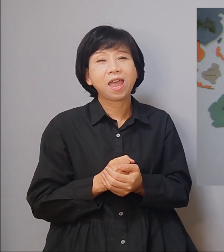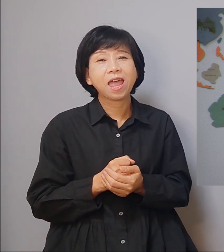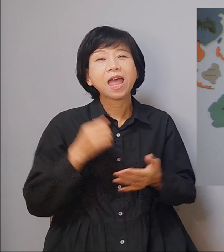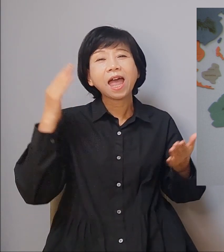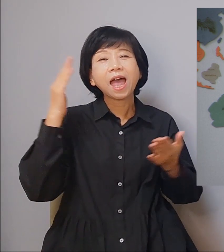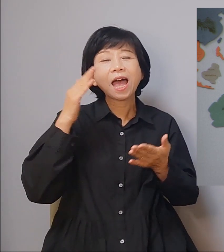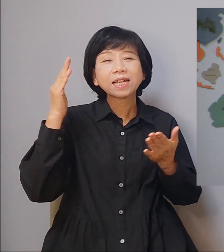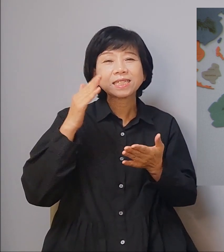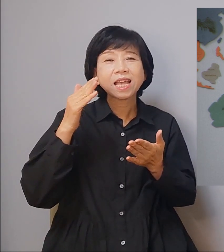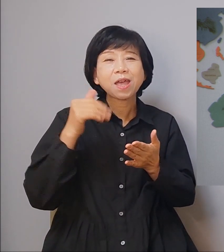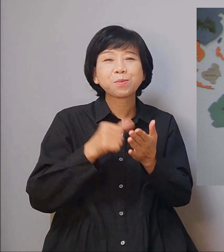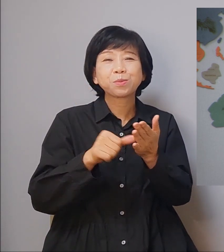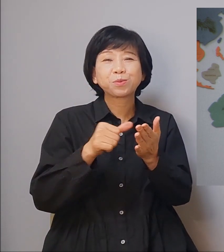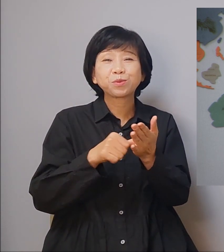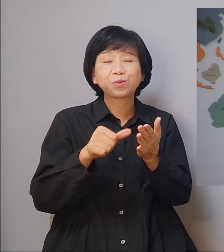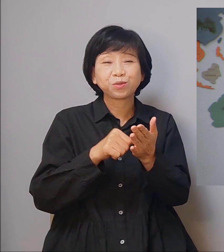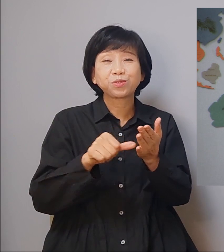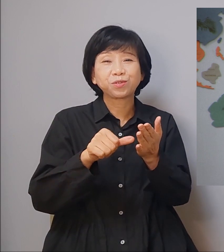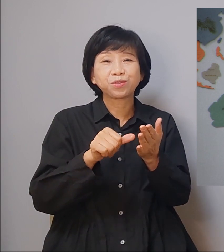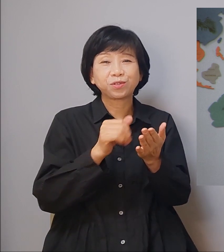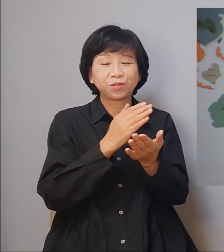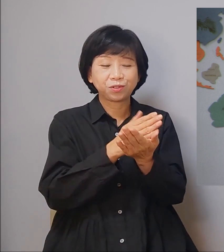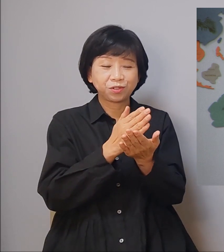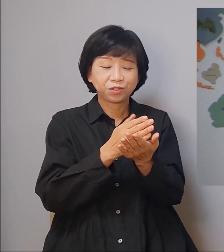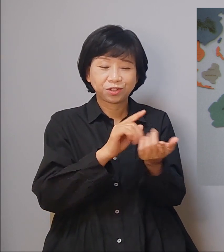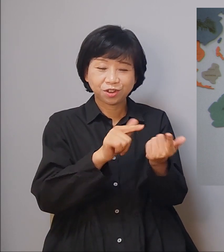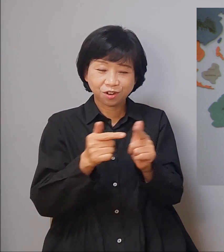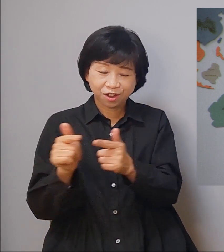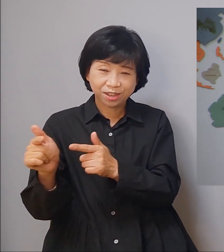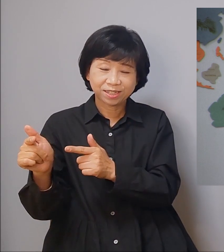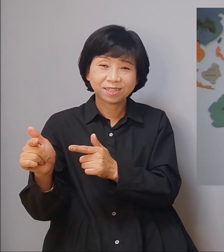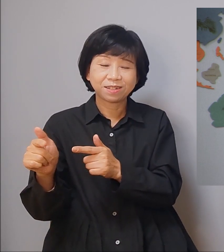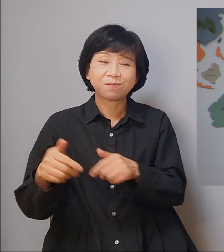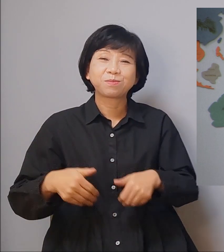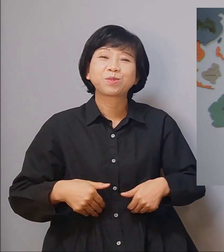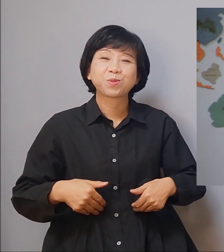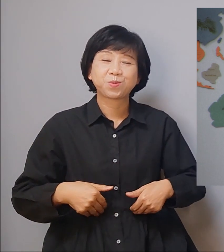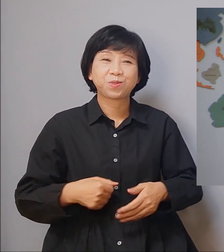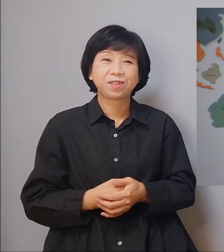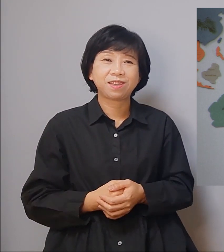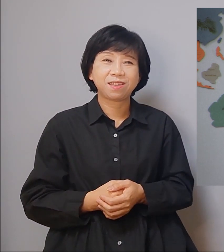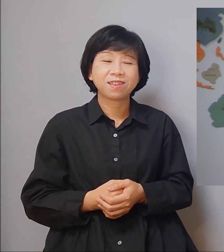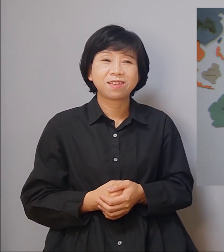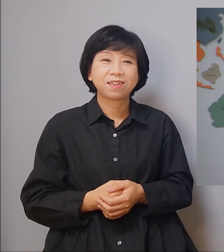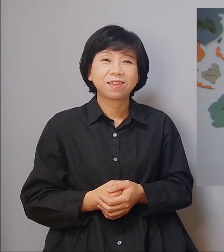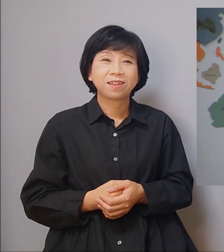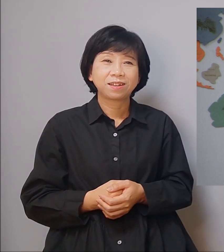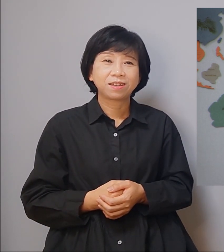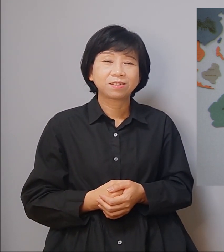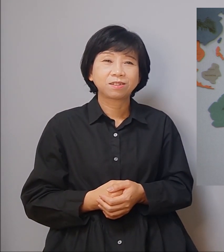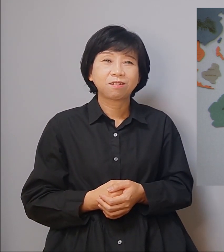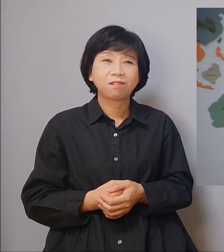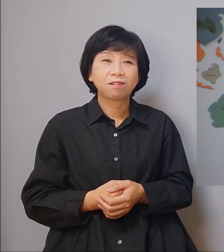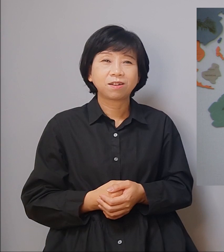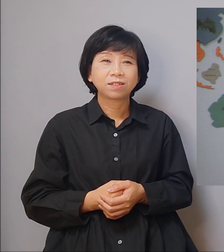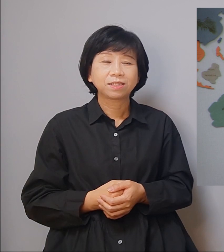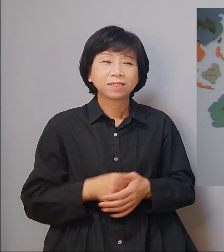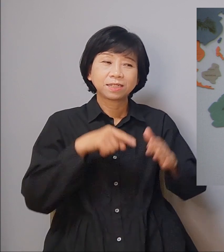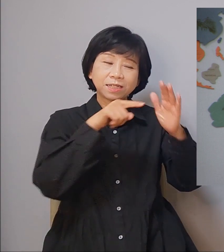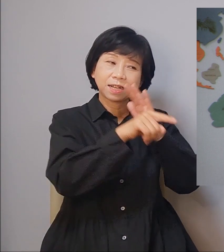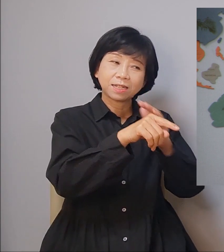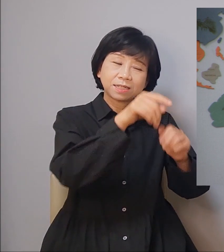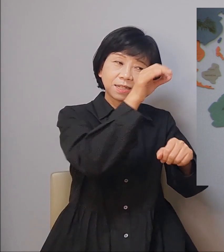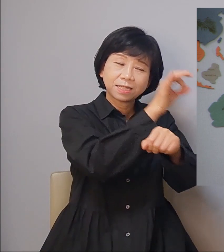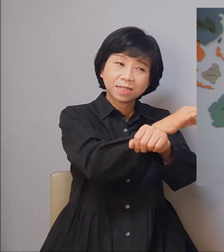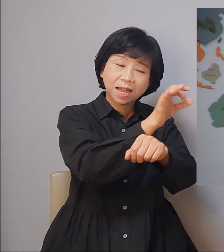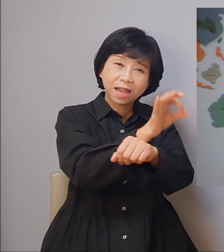문구류하고 여름옷이 좀 필요하다고 합니다. 그러면은 우리 선교비를 가져가서 거기서 사면 어떨까 제가 그랬더니